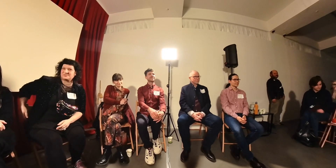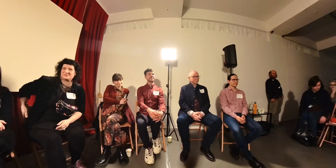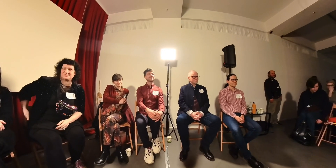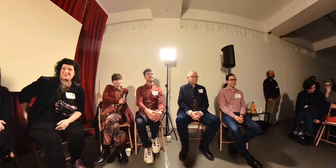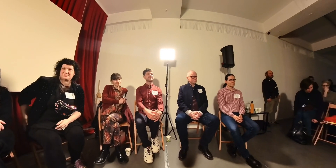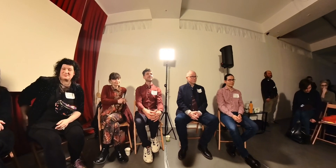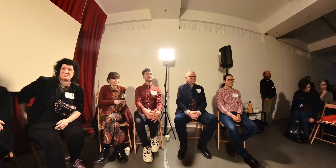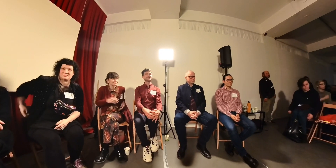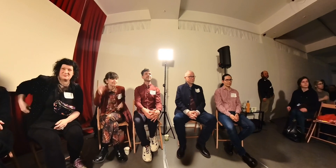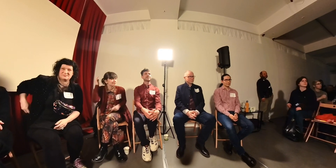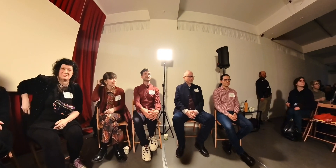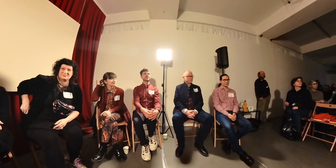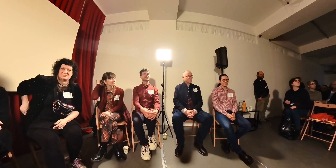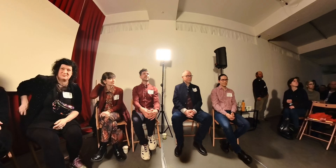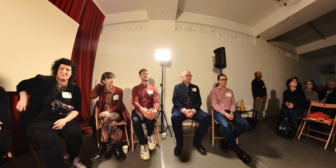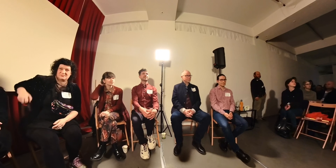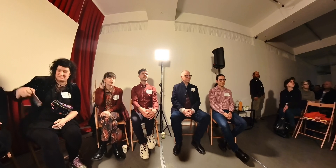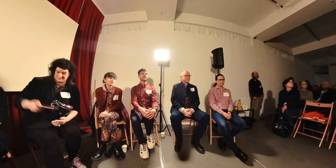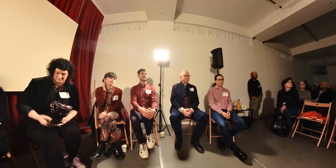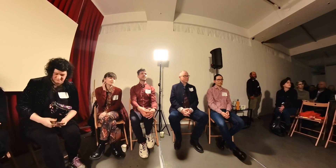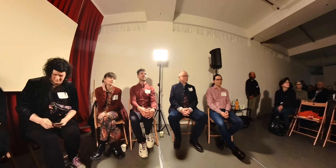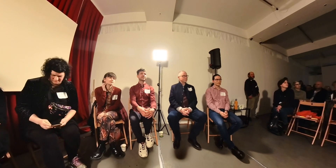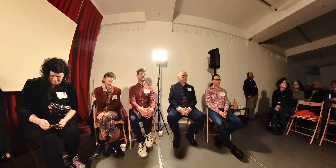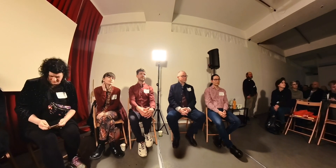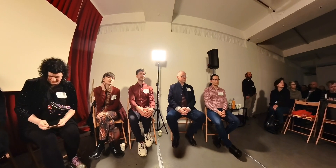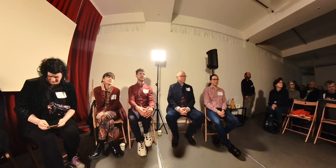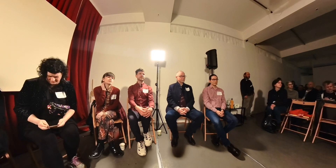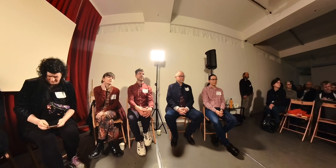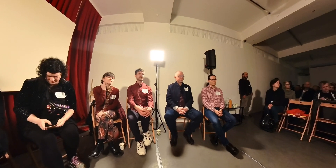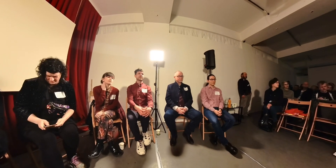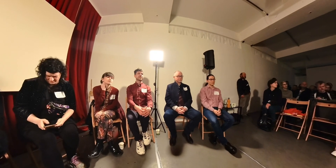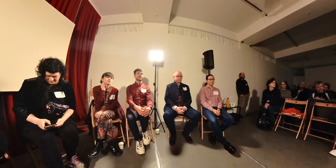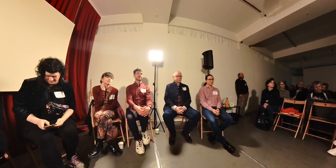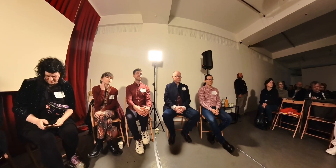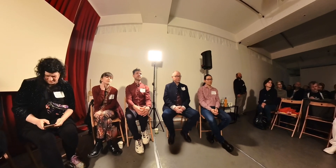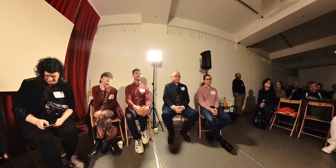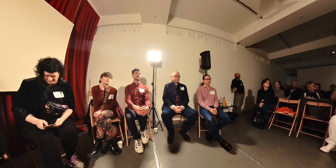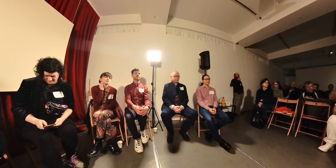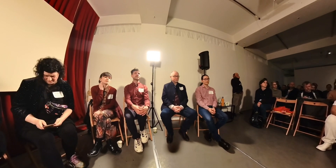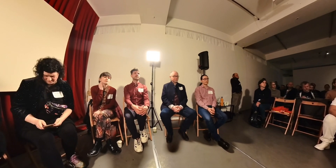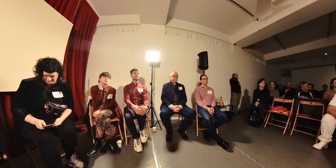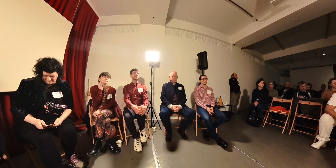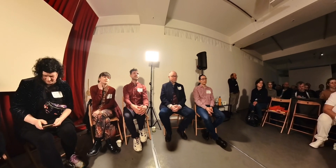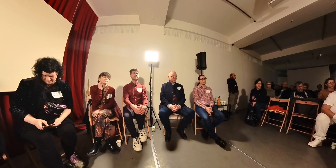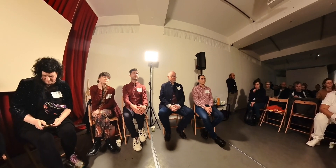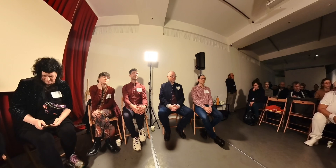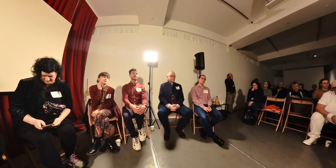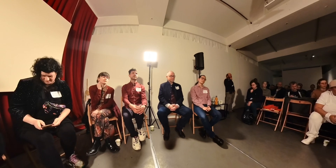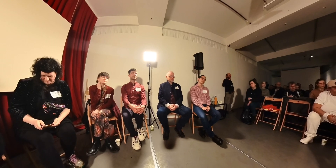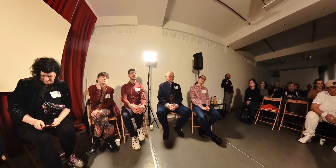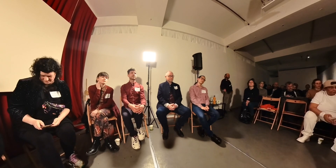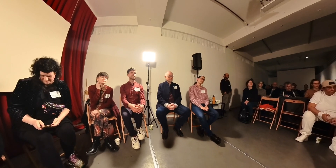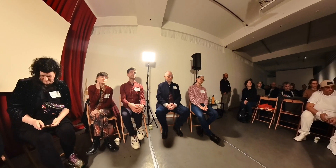Děkuji moc za tohleto doplnění a taky děkuji Monice, že vlastně